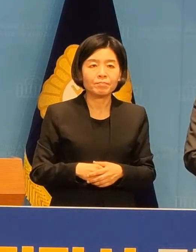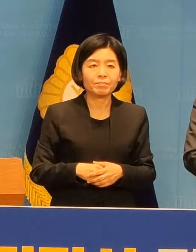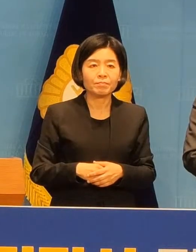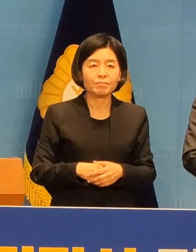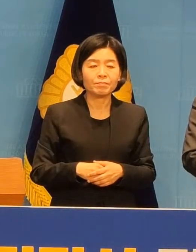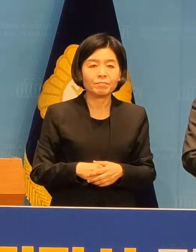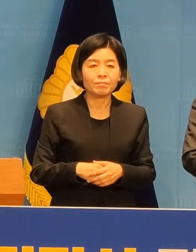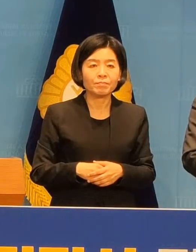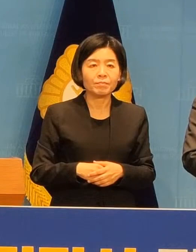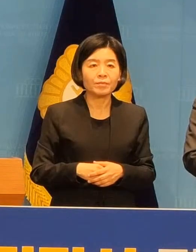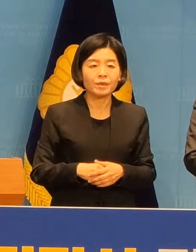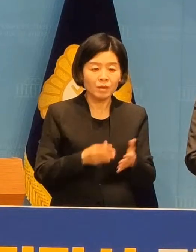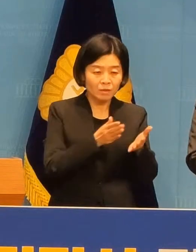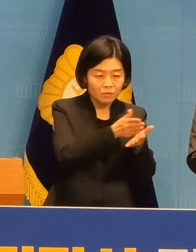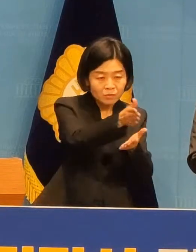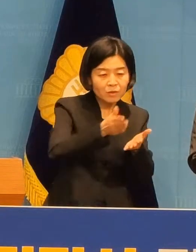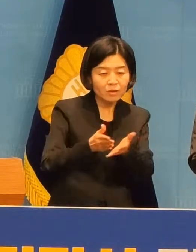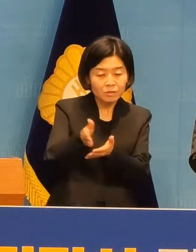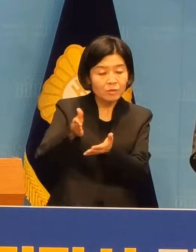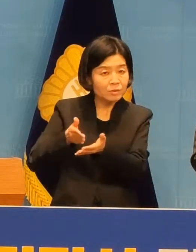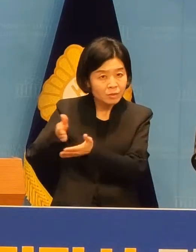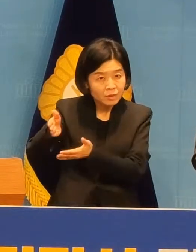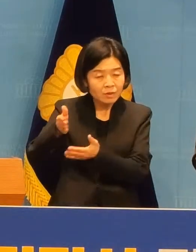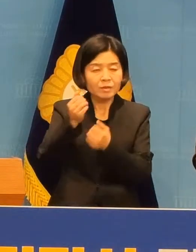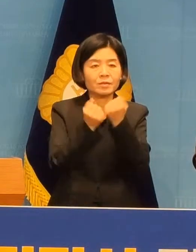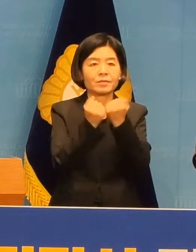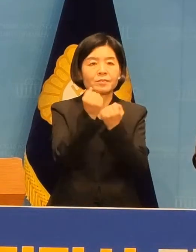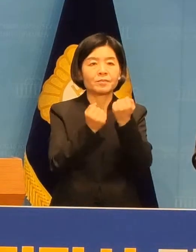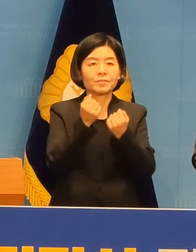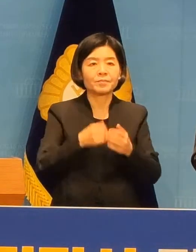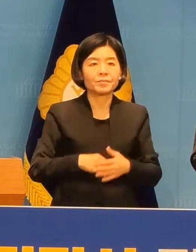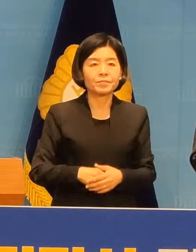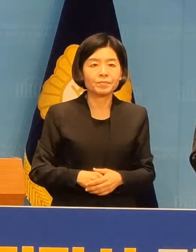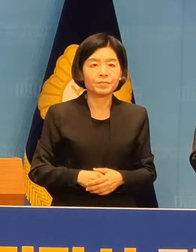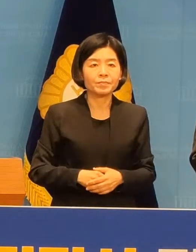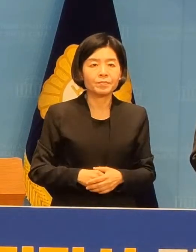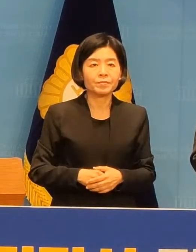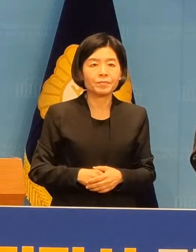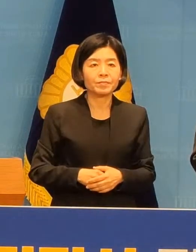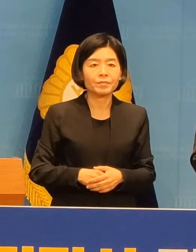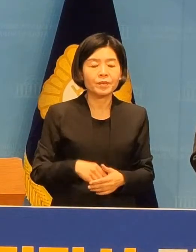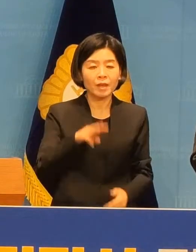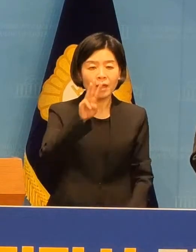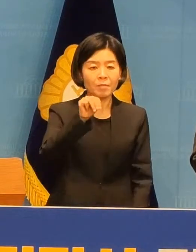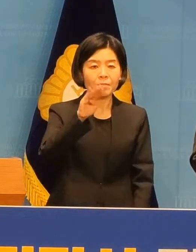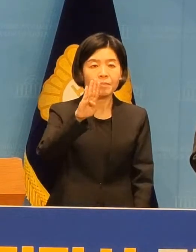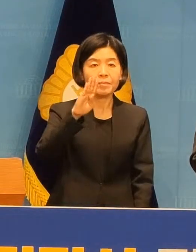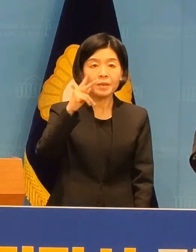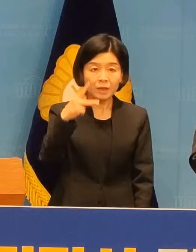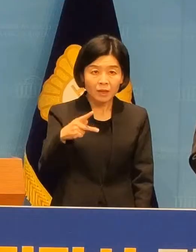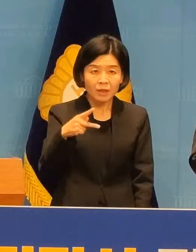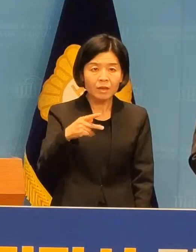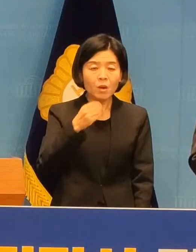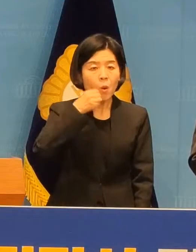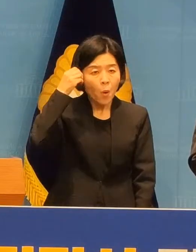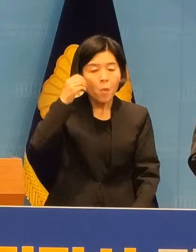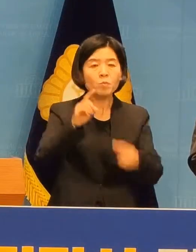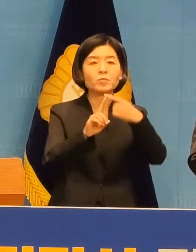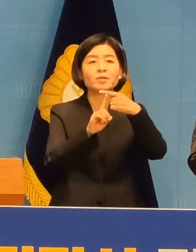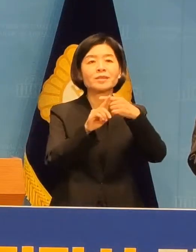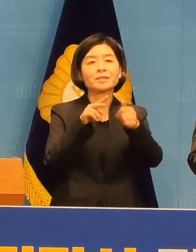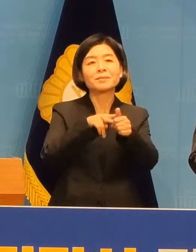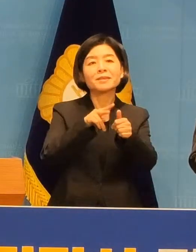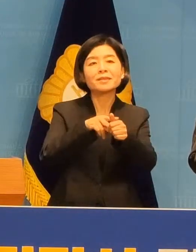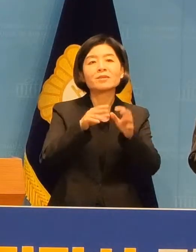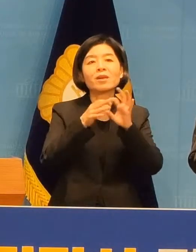다음 각 분야별로 말씀드리겠습니다. 먼저 제가 MBK 홈플러스의 국감 결과와